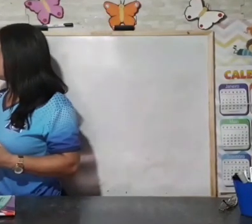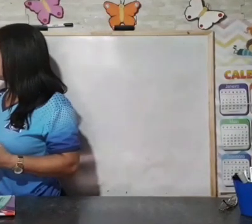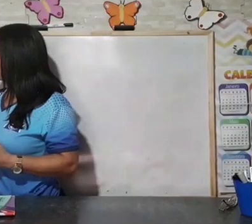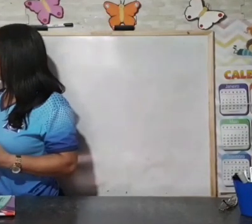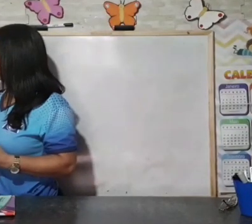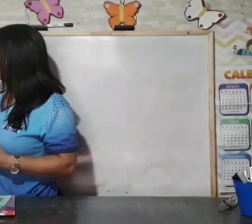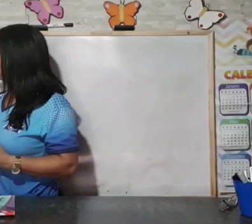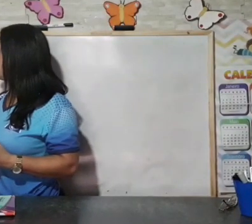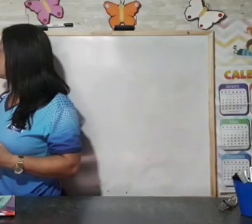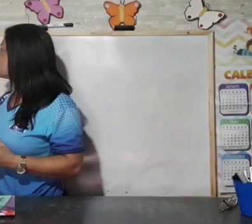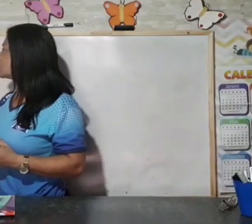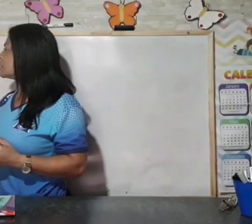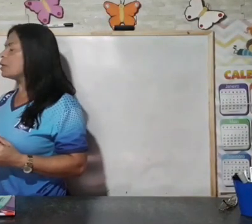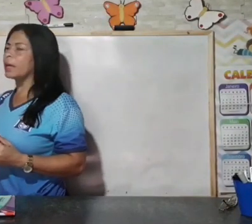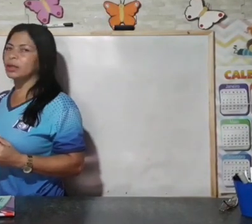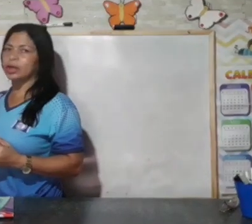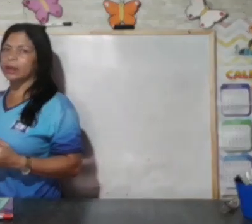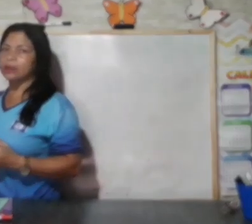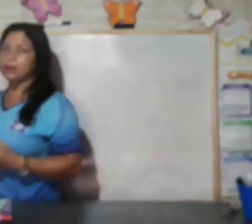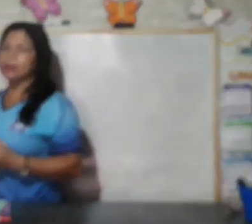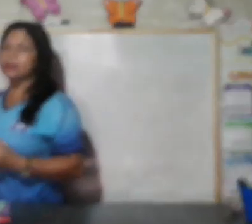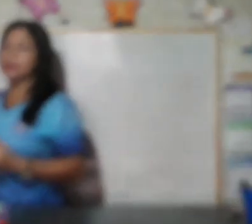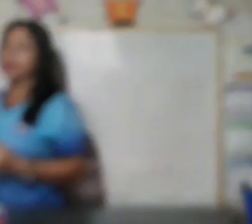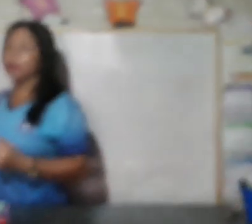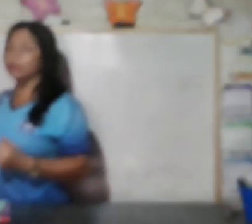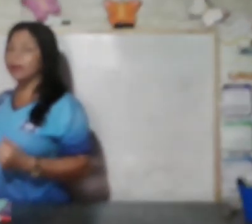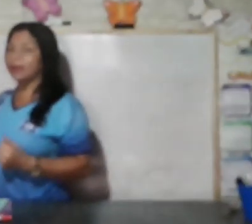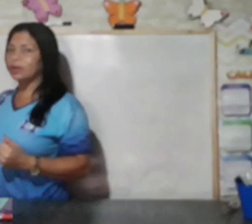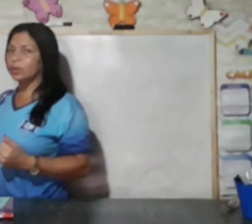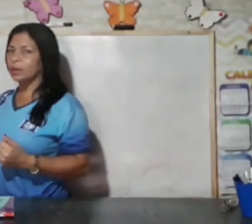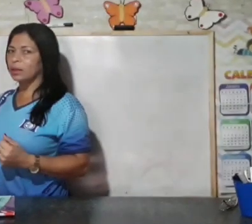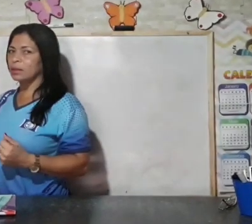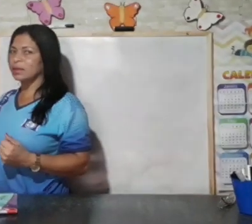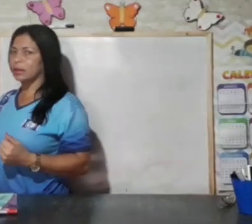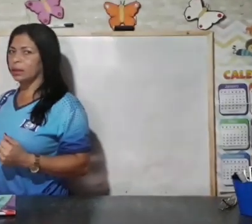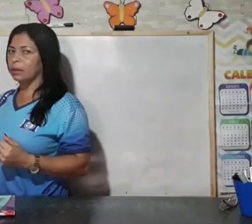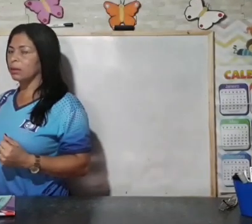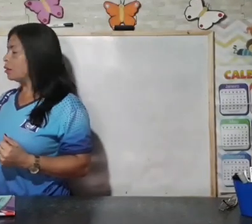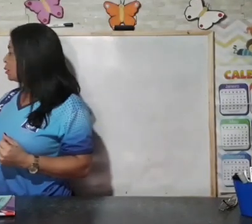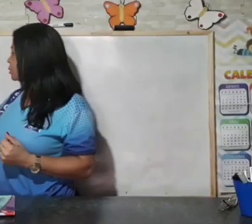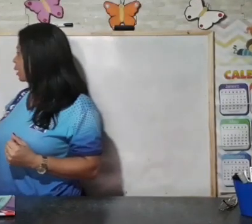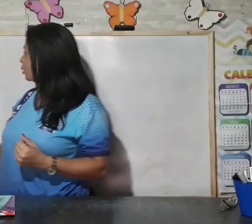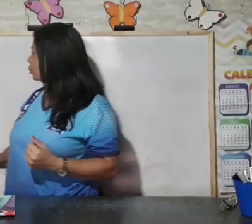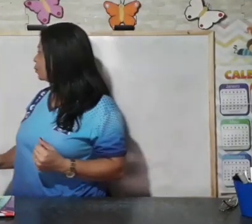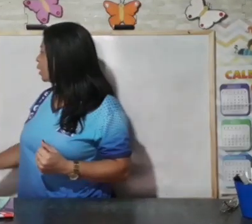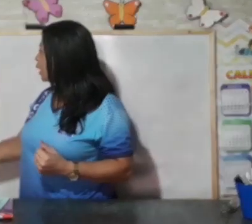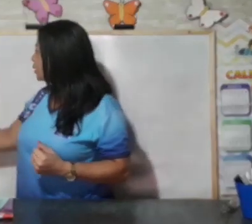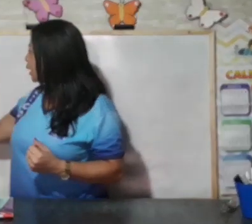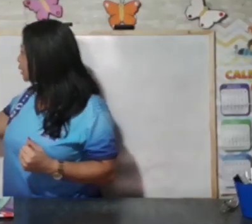alimentação e assistência médica. Isso daqui é um direito que a criança tem. Certo? E aqui,